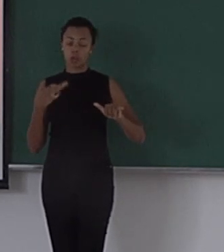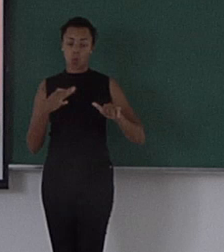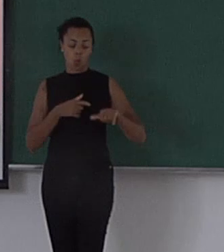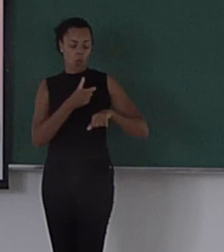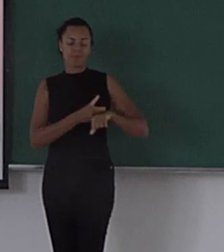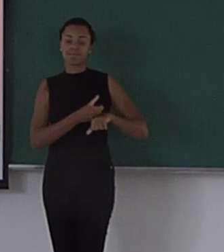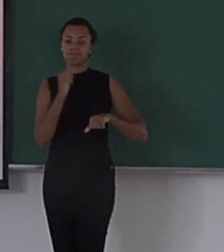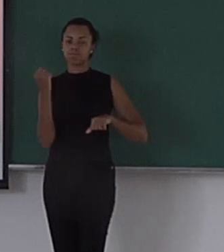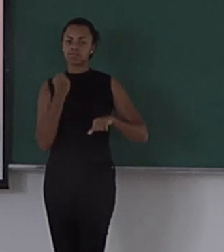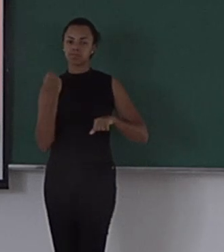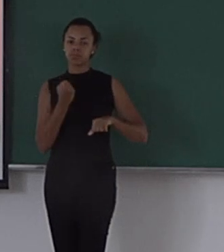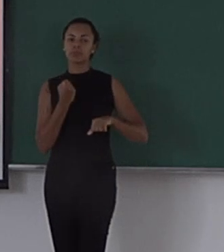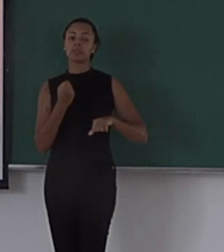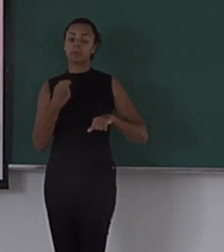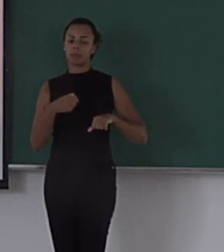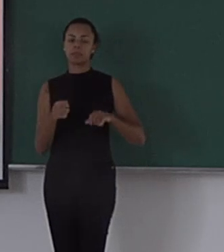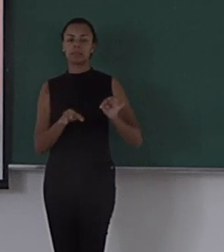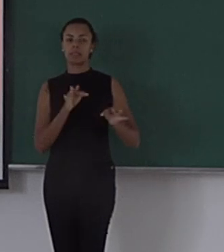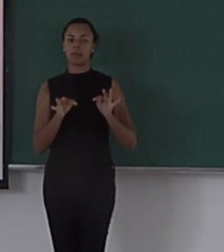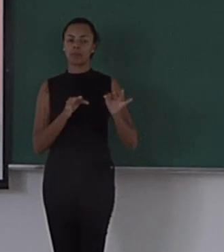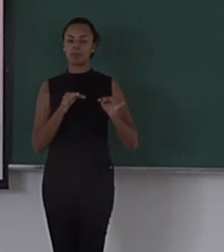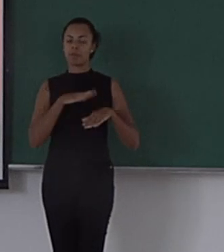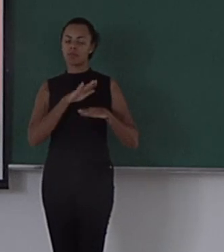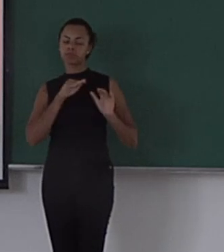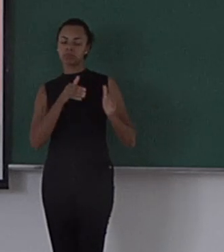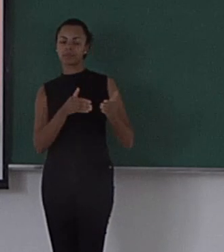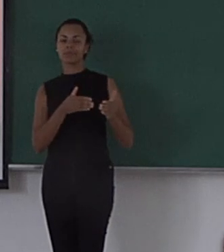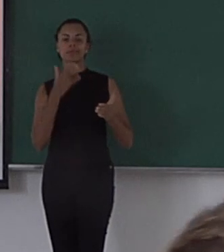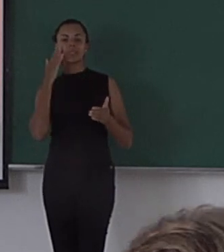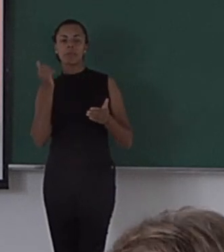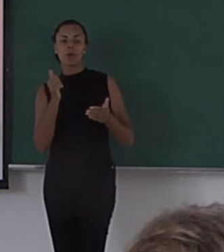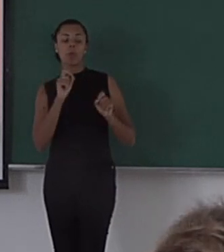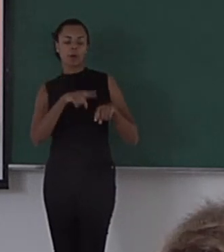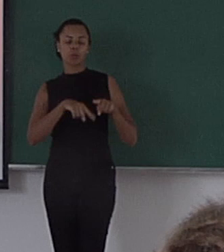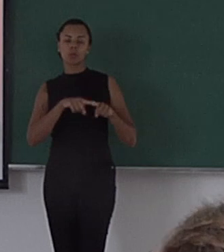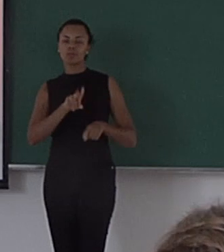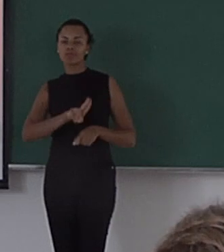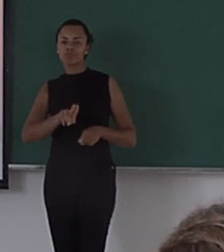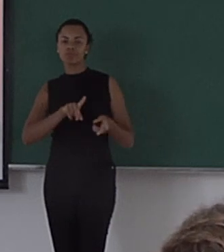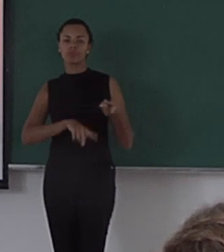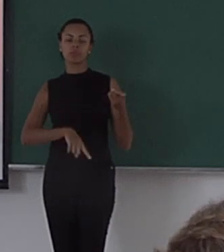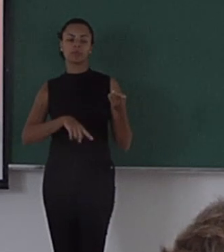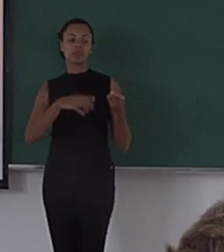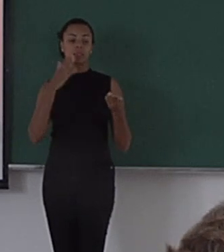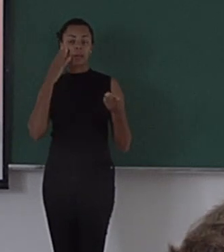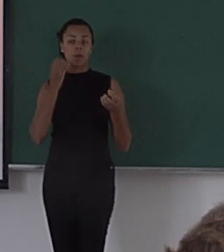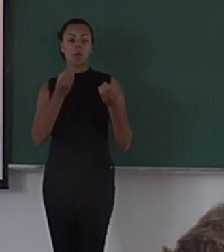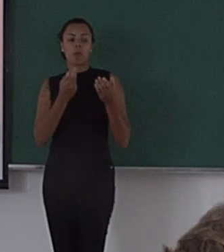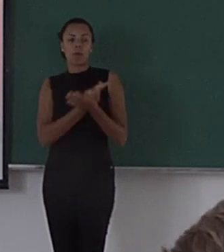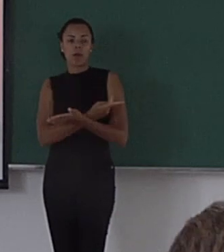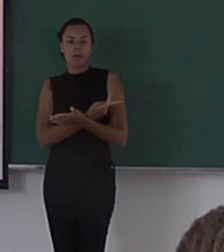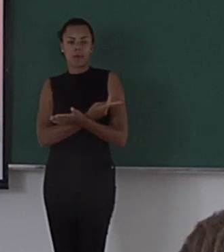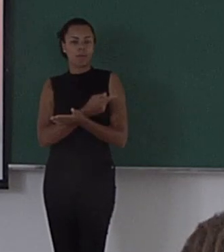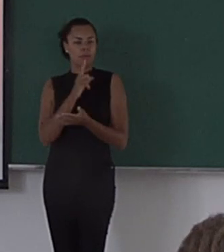dano tissular que requer tratamento mais especializado. Tem que saber qual que é a droga, tem que saber o mecanismo de ação dela,